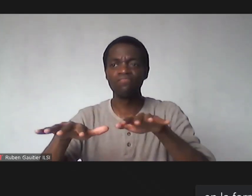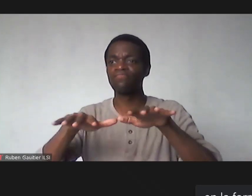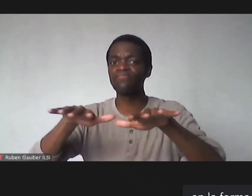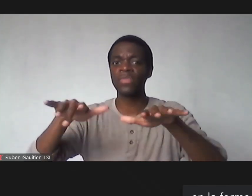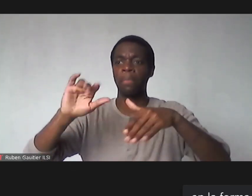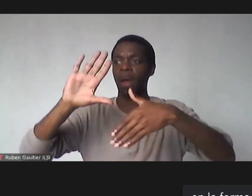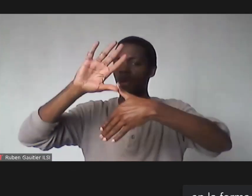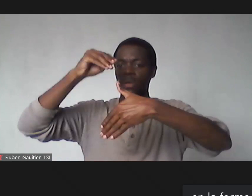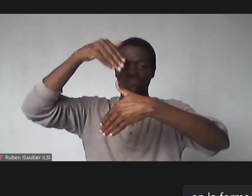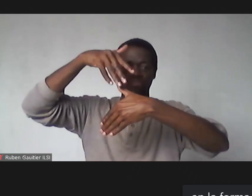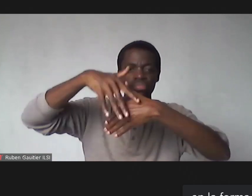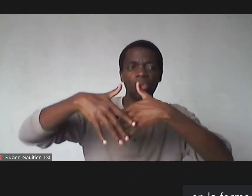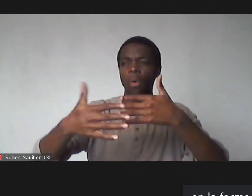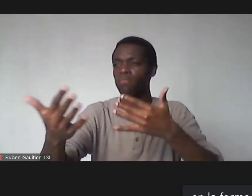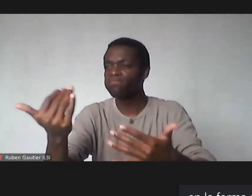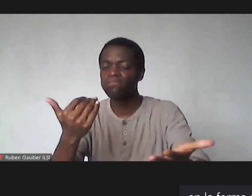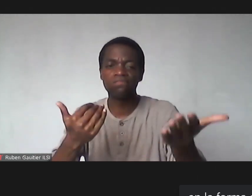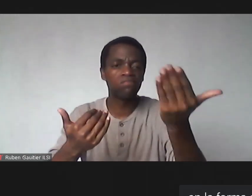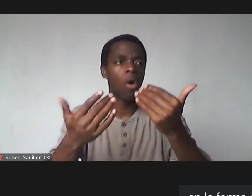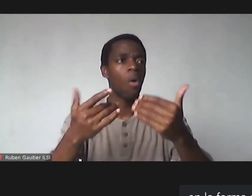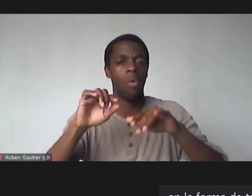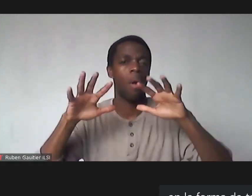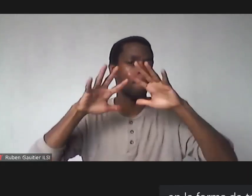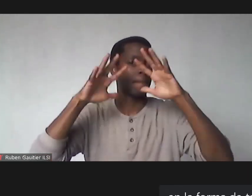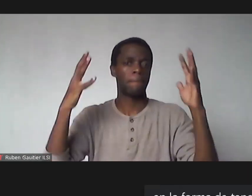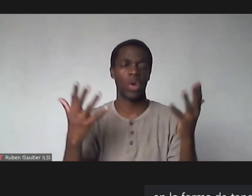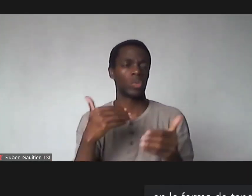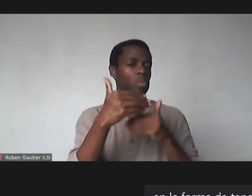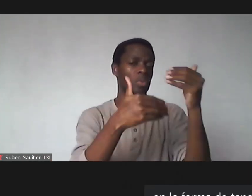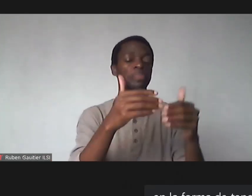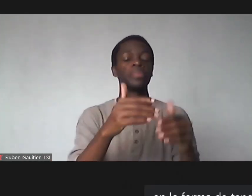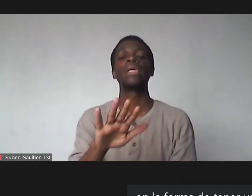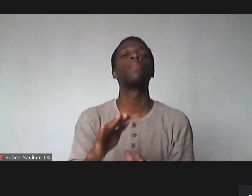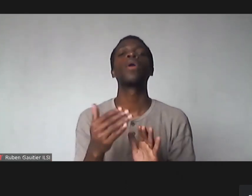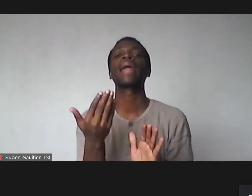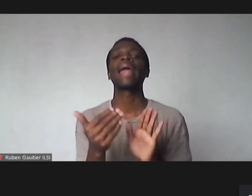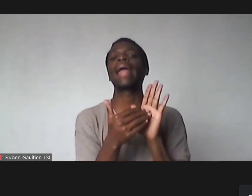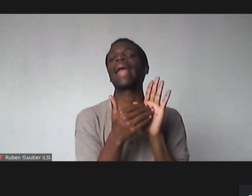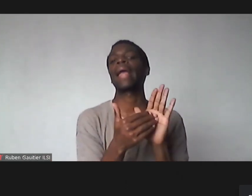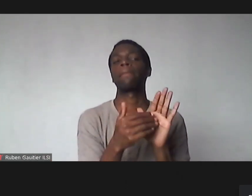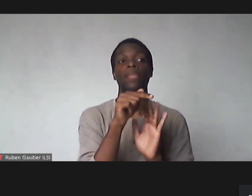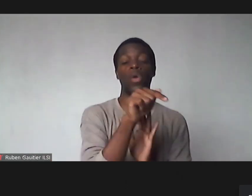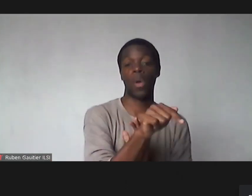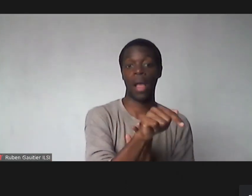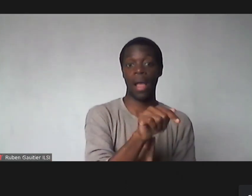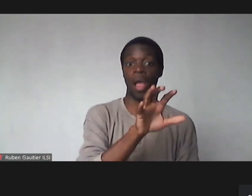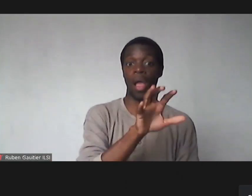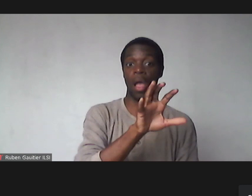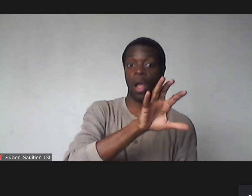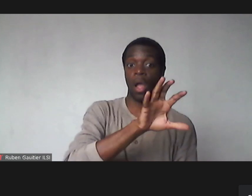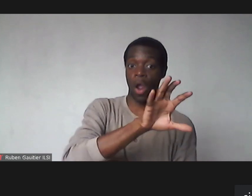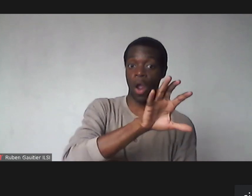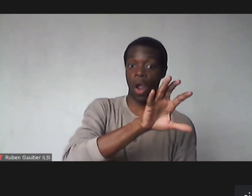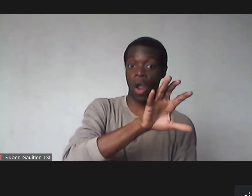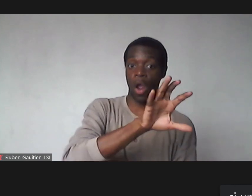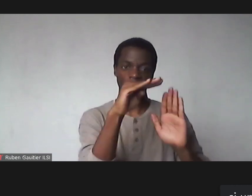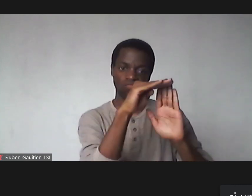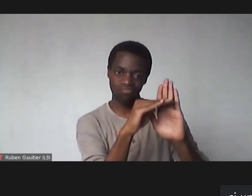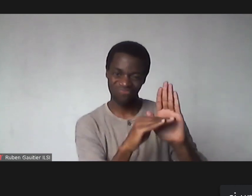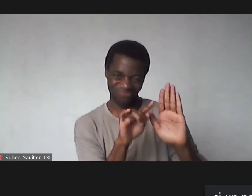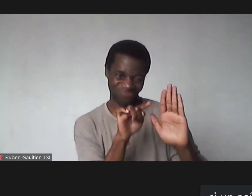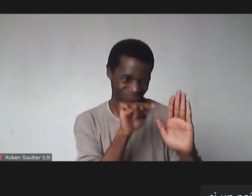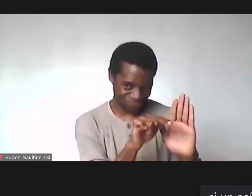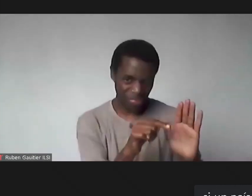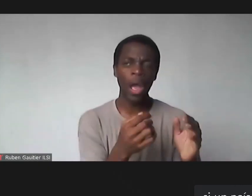importante. No, si un país tiene datos y el otro no tiene, claro, es importante para ese país, pero perdemos la capacidad